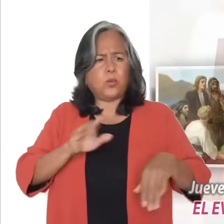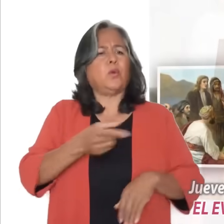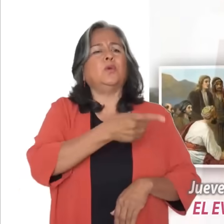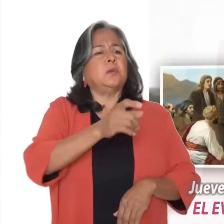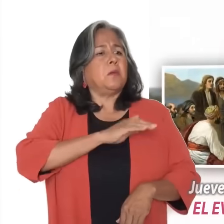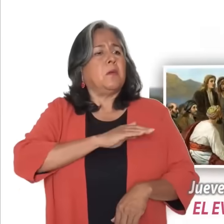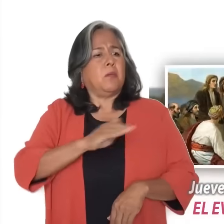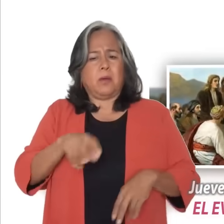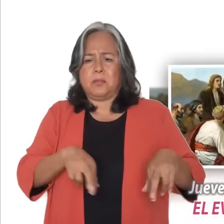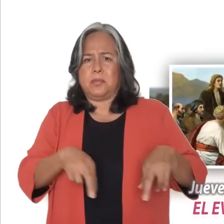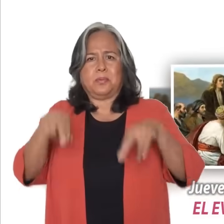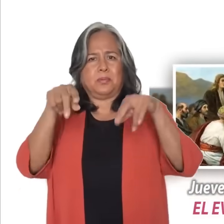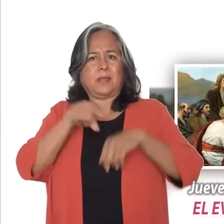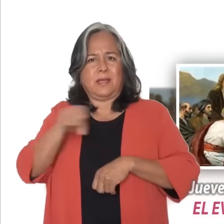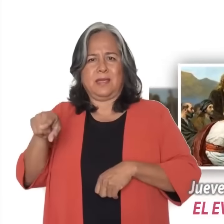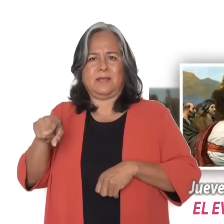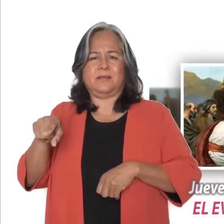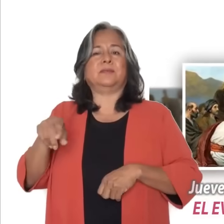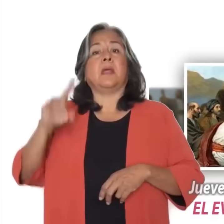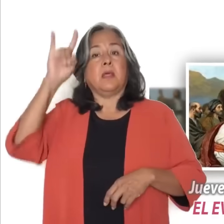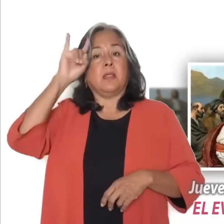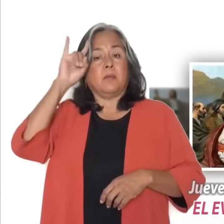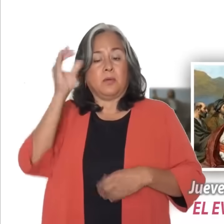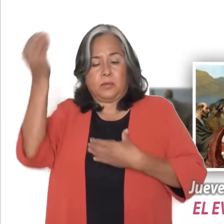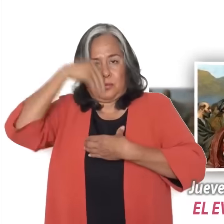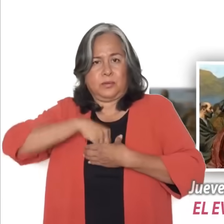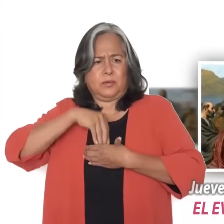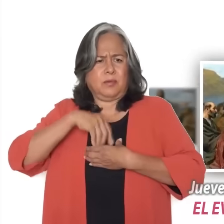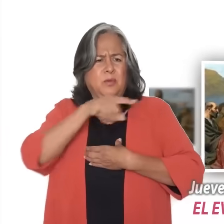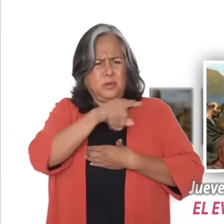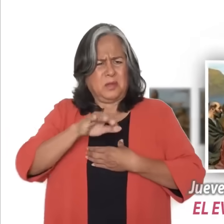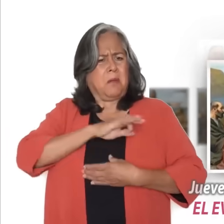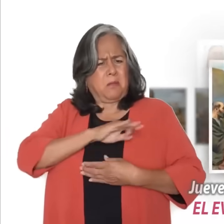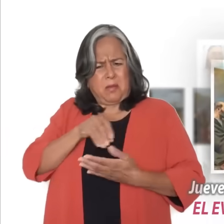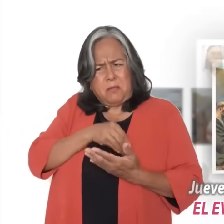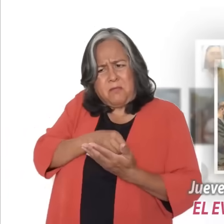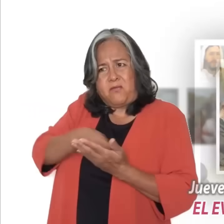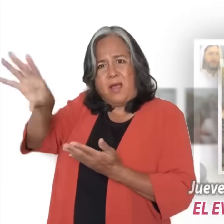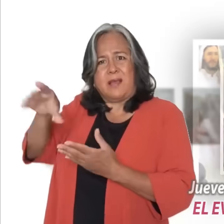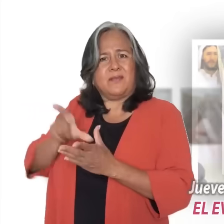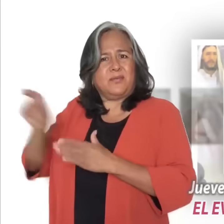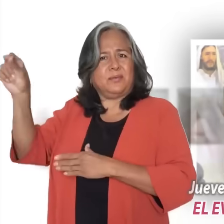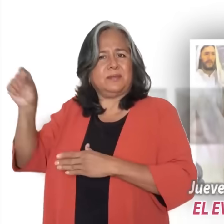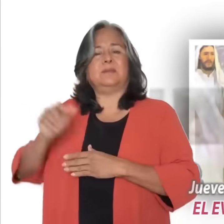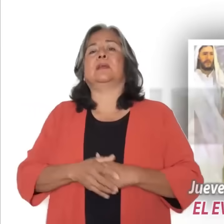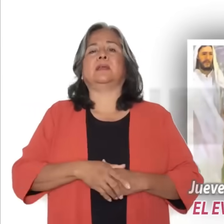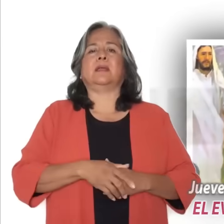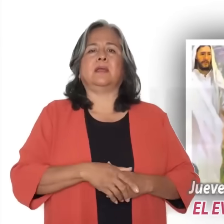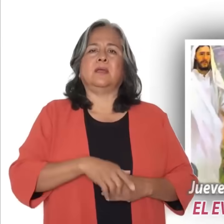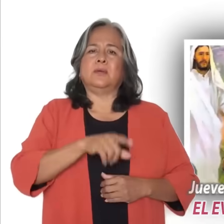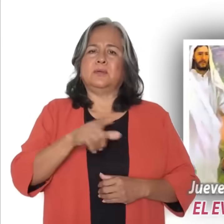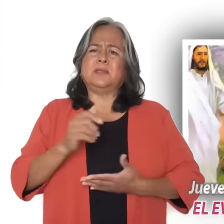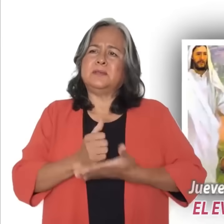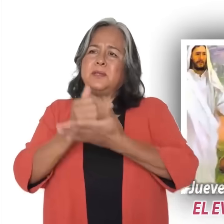y echen fuera a los demonios. Gratuitamente han recibido este poder. Ejérzanlo, pues, gratuitamente.